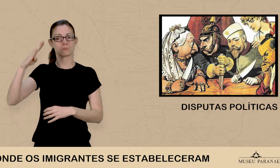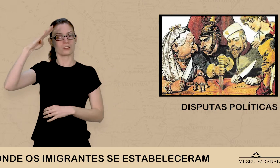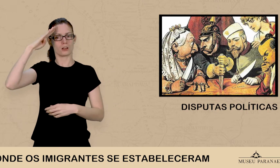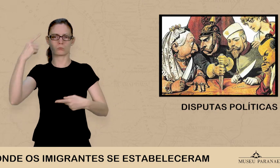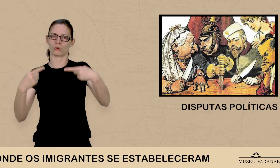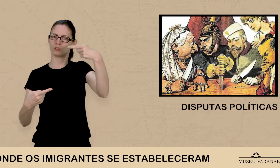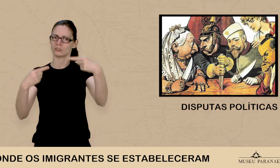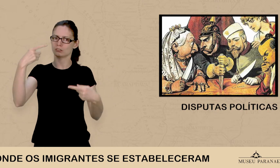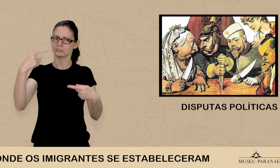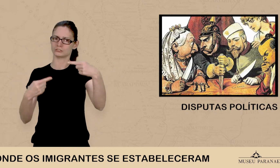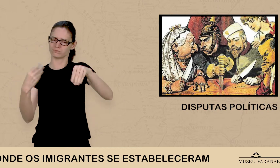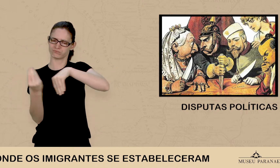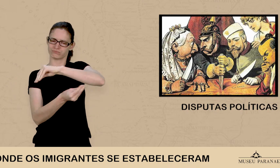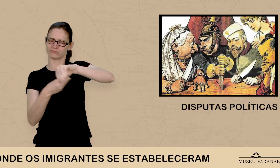políticos.